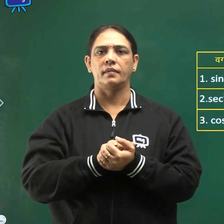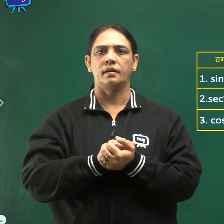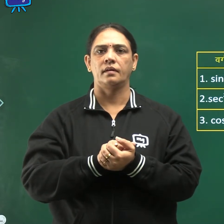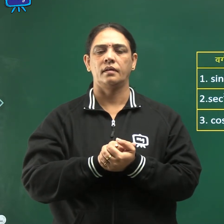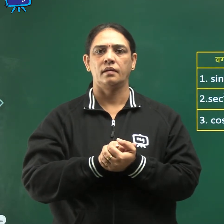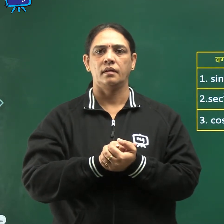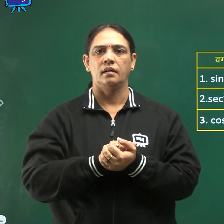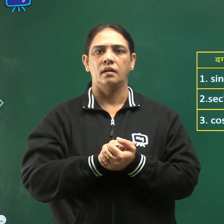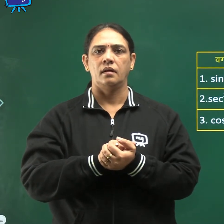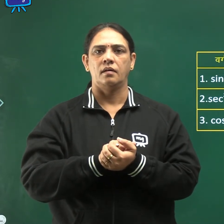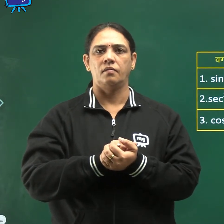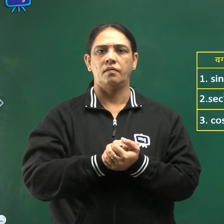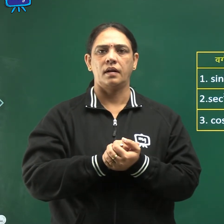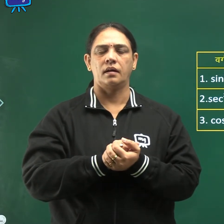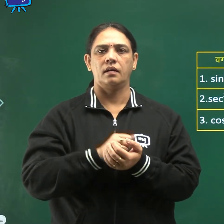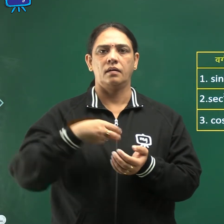वर्ग संबंध,